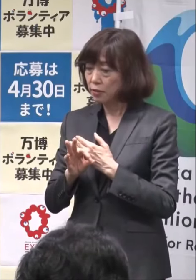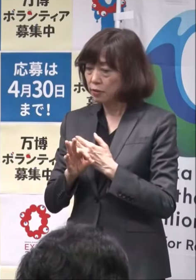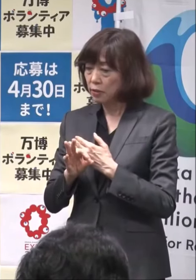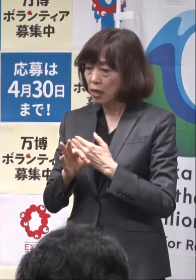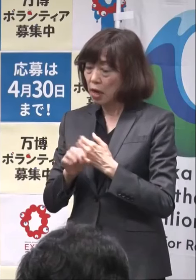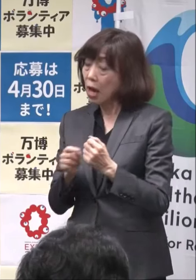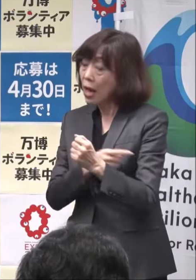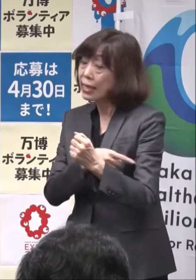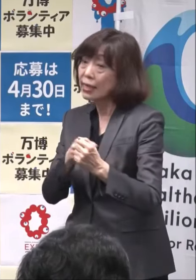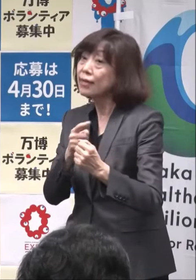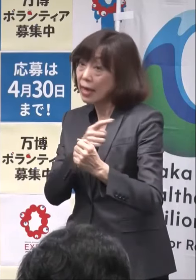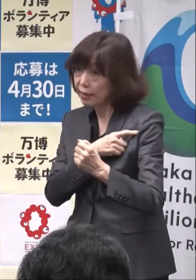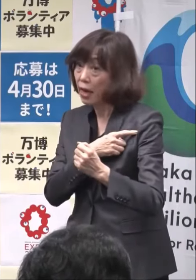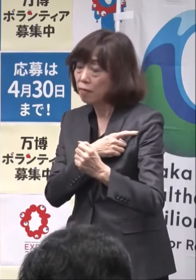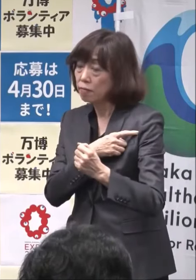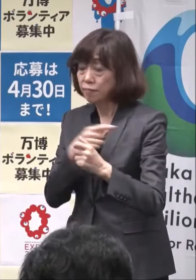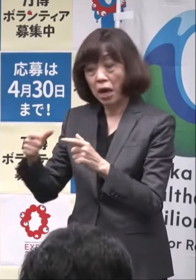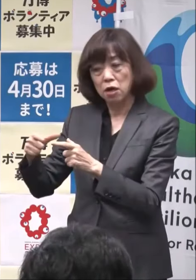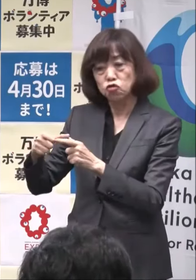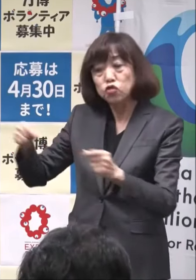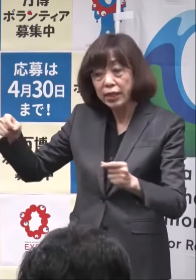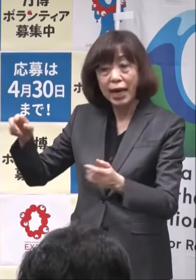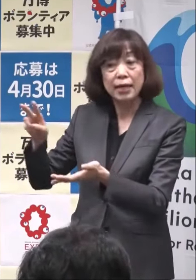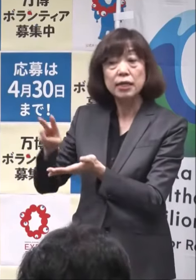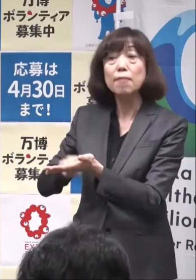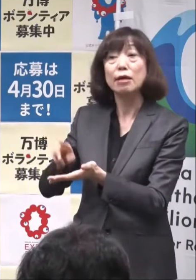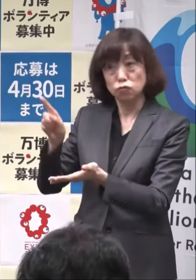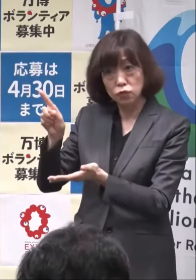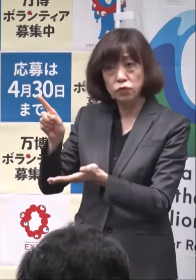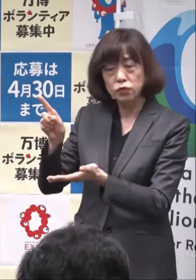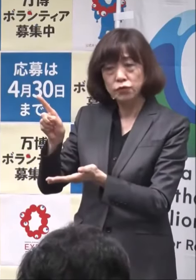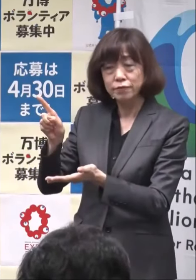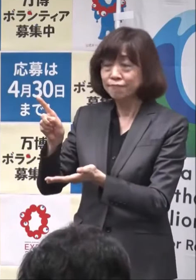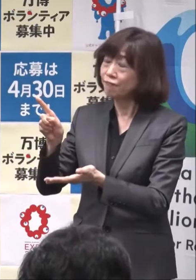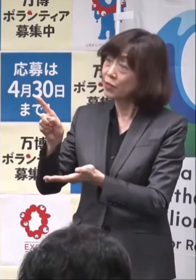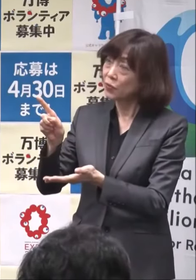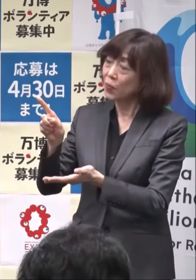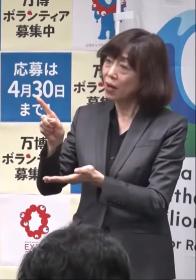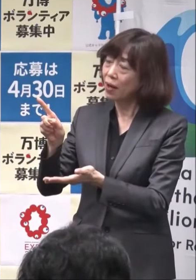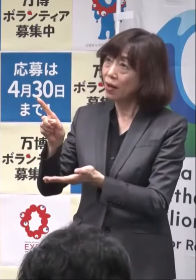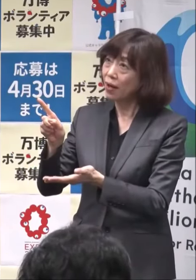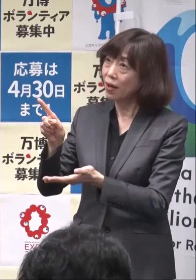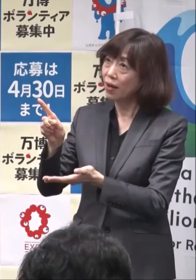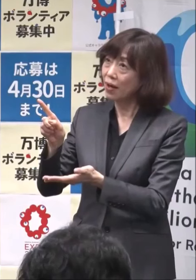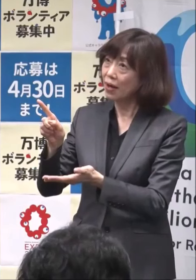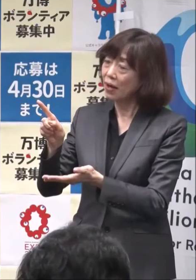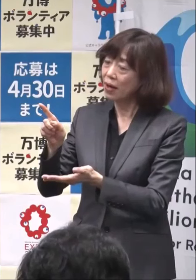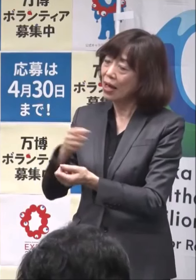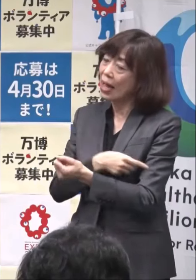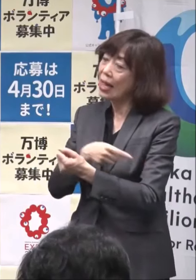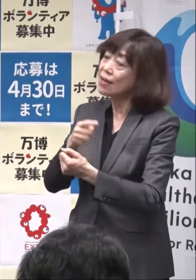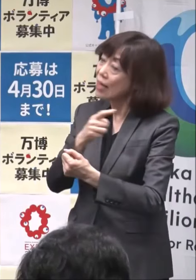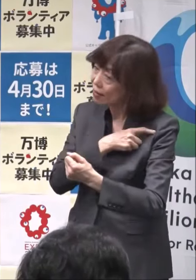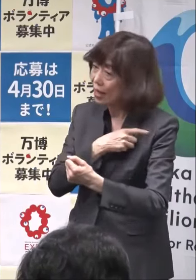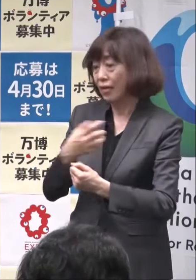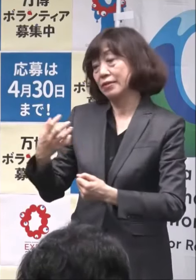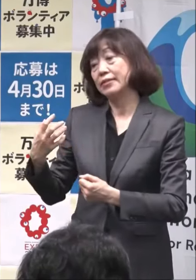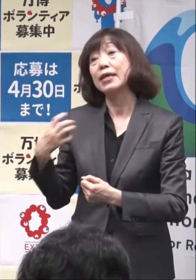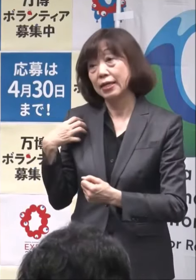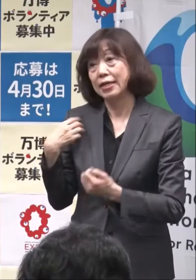その権限によっても、その国が決めるっていうのは決してなんていうのかな、もうそこを権限と責任を明確にしておけ